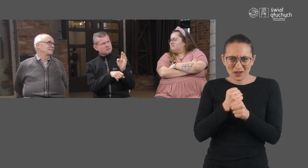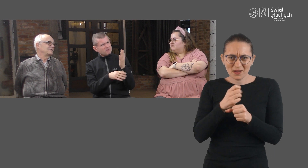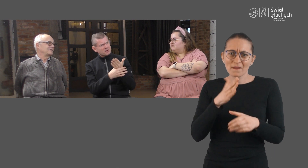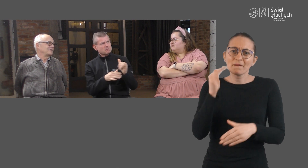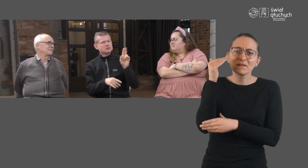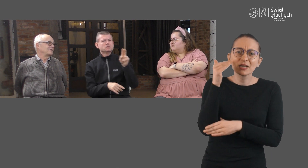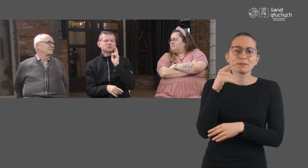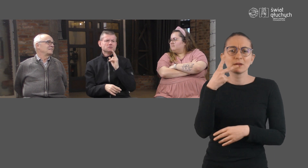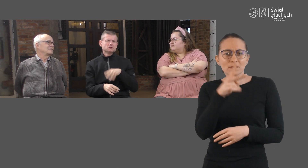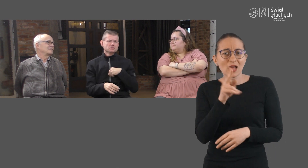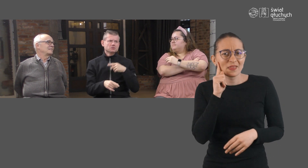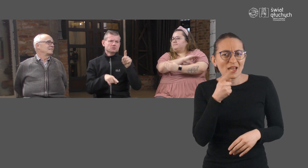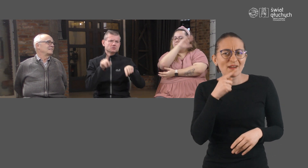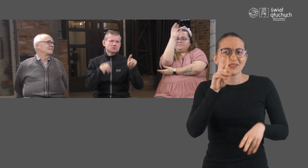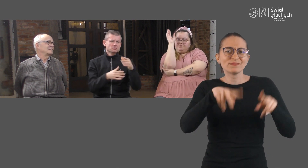sprzątaniu.